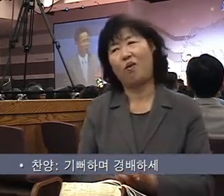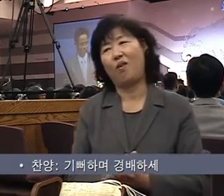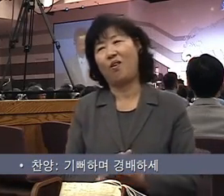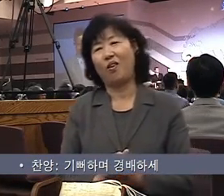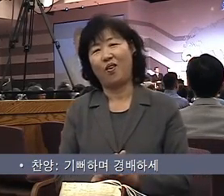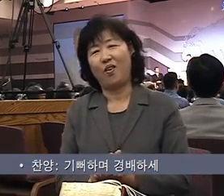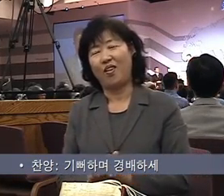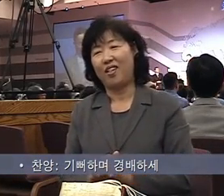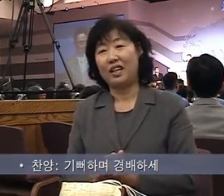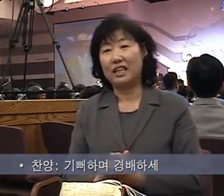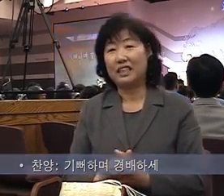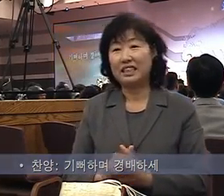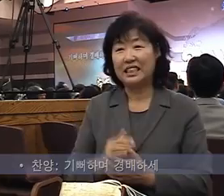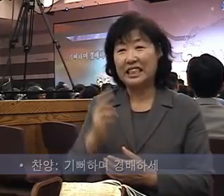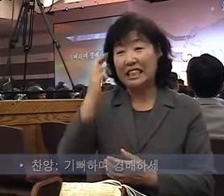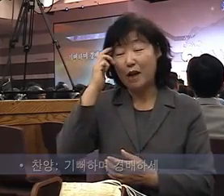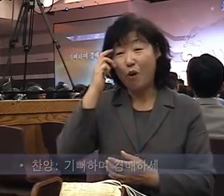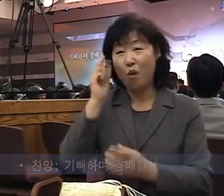드리겠습니다.